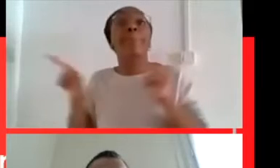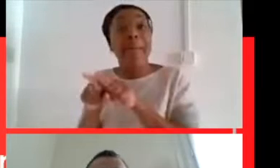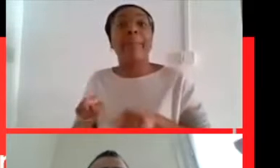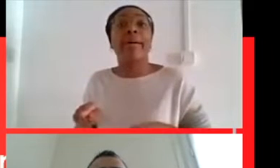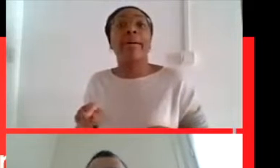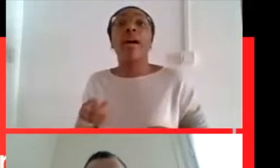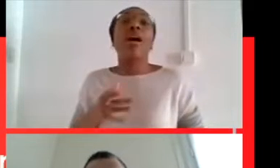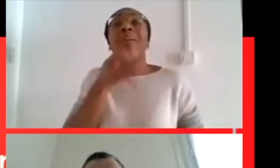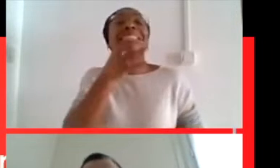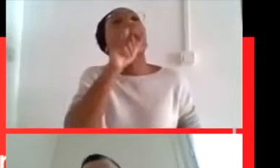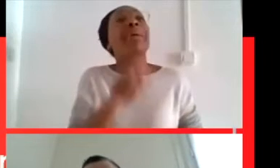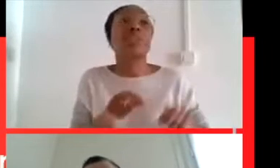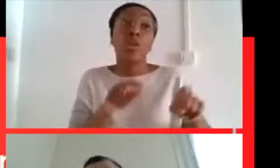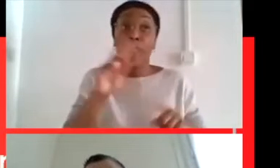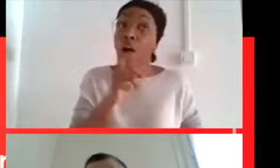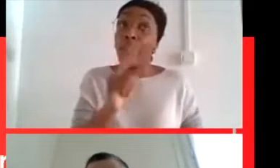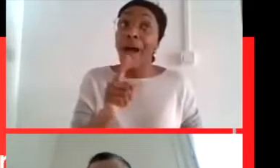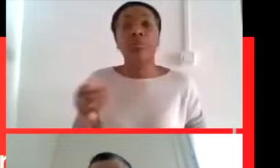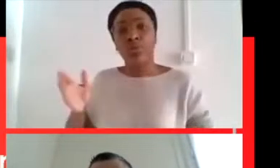quelqu'un « tu ne voleras point », alors qu'eux, ils volaient.